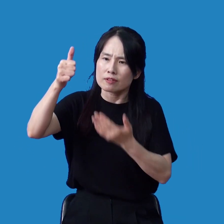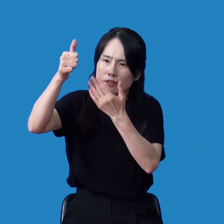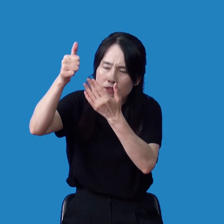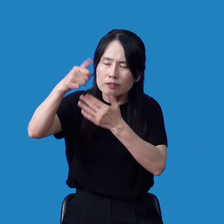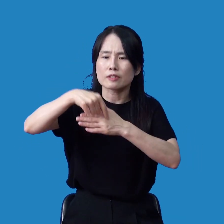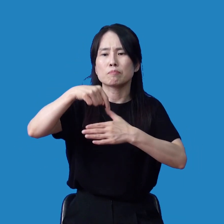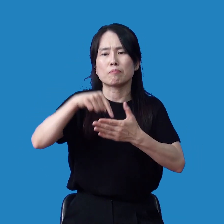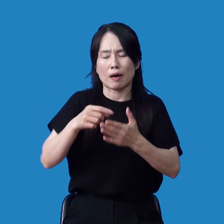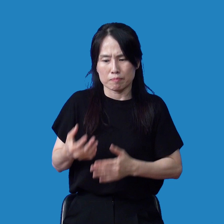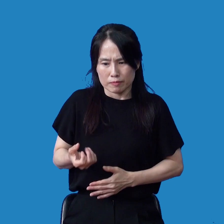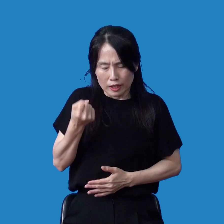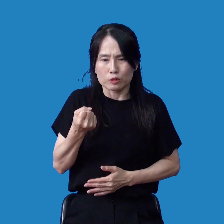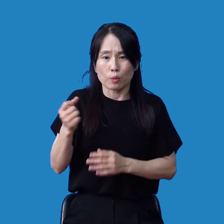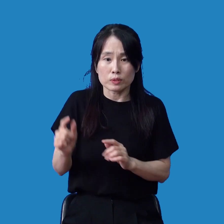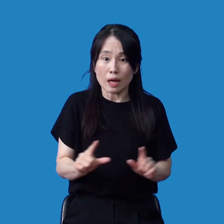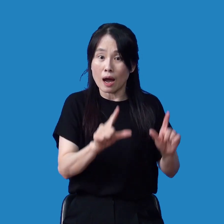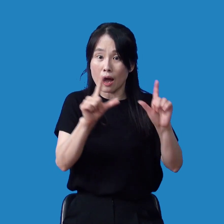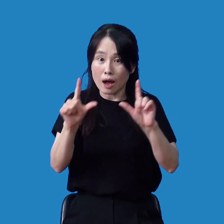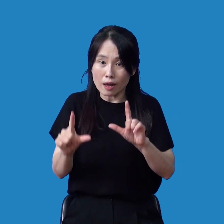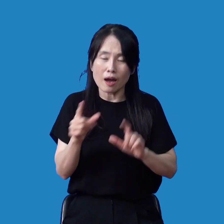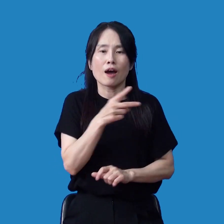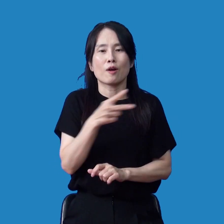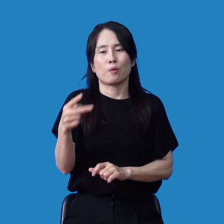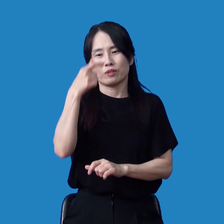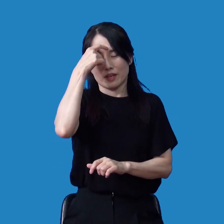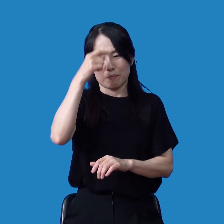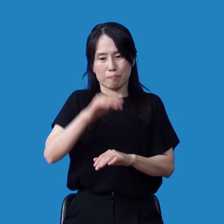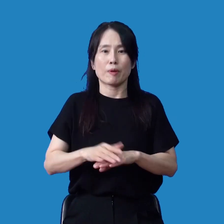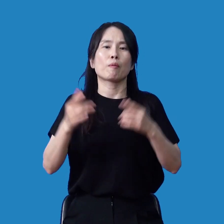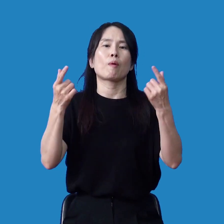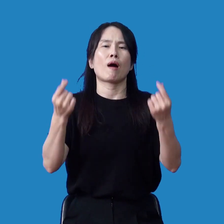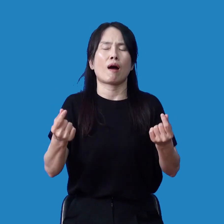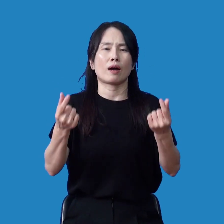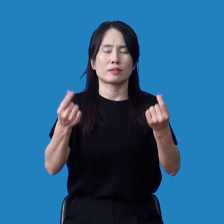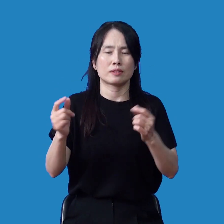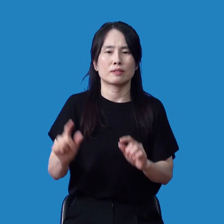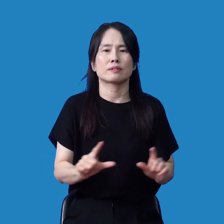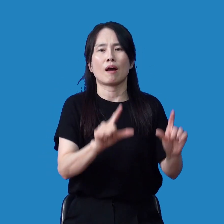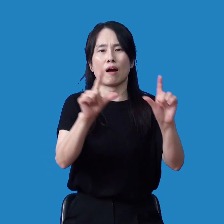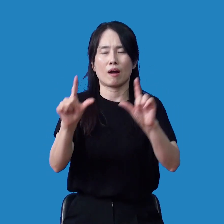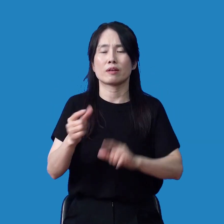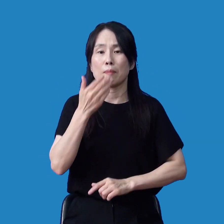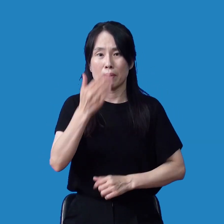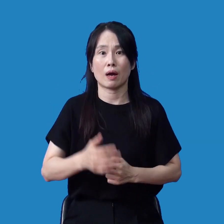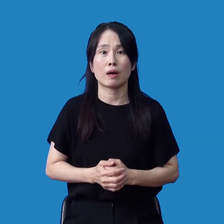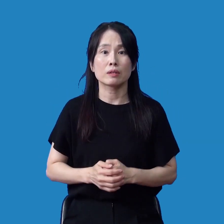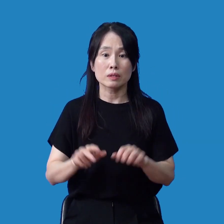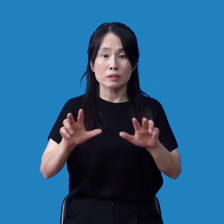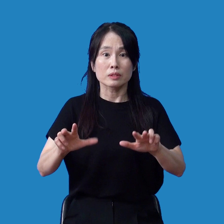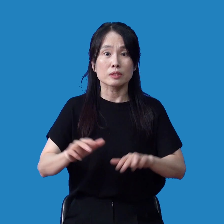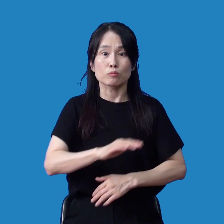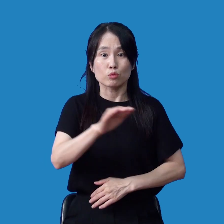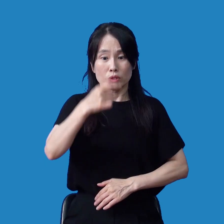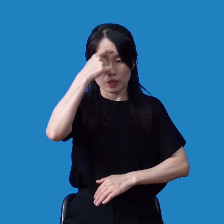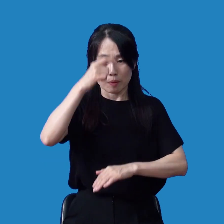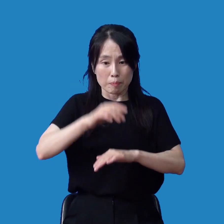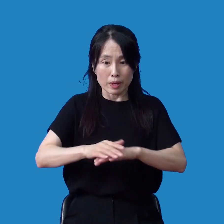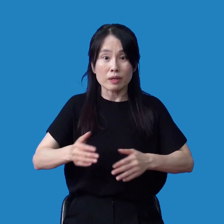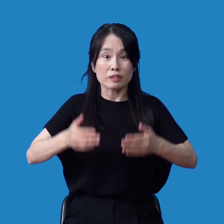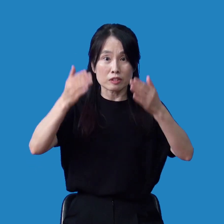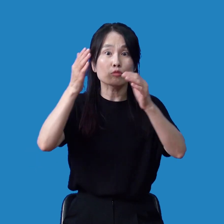하면 그것이 바로 예배입니다. 여러분, 우리가 지금 예배 드리고 있는데 어떻게 드리고 있습니까?